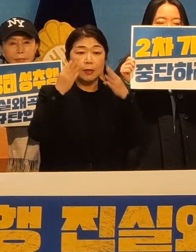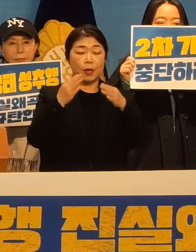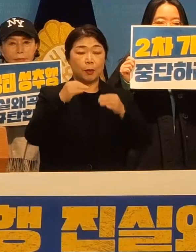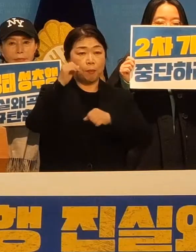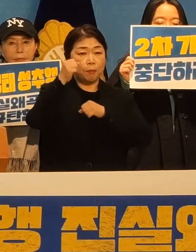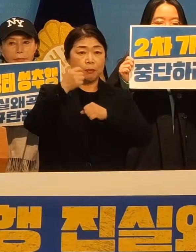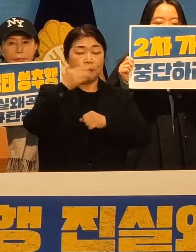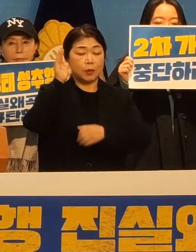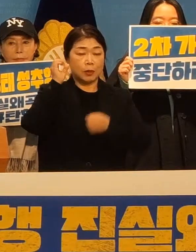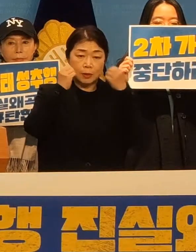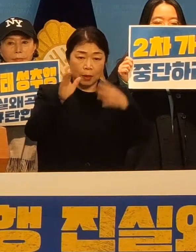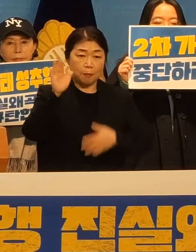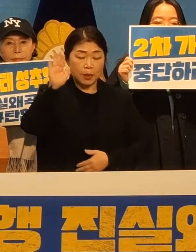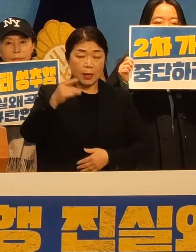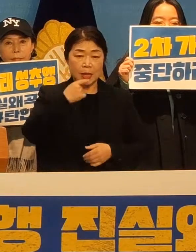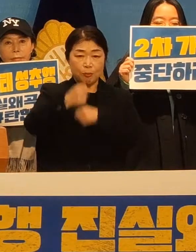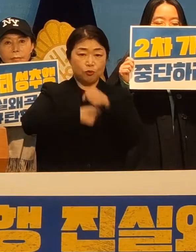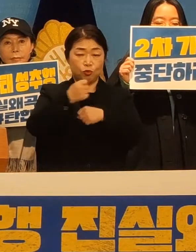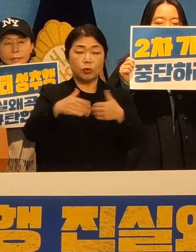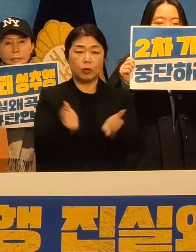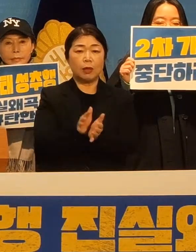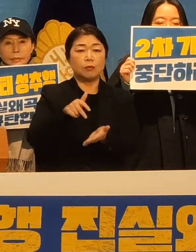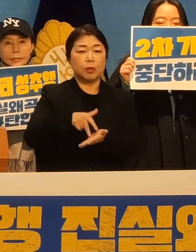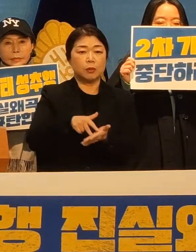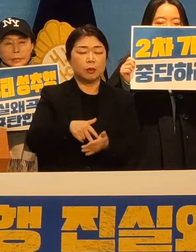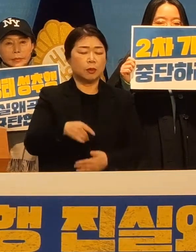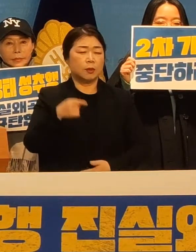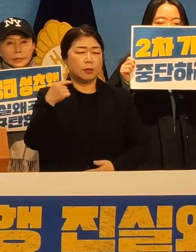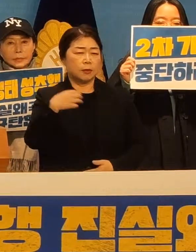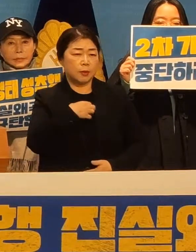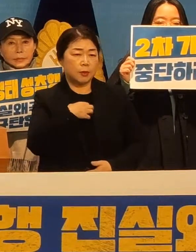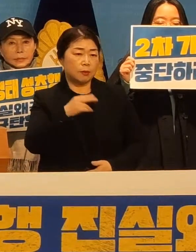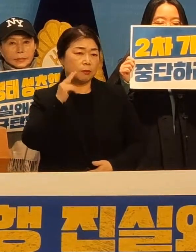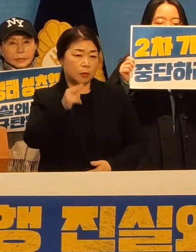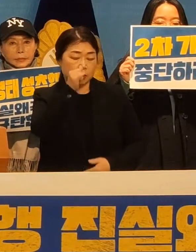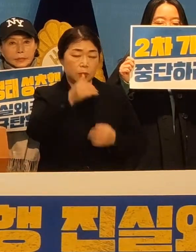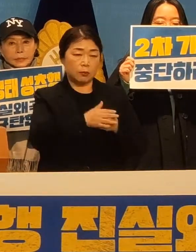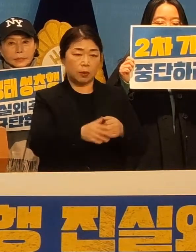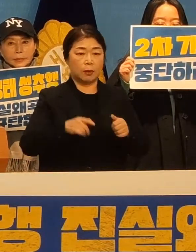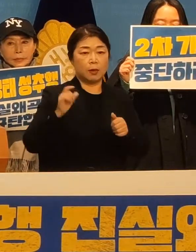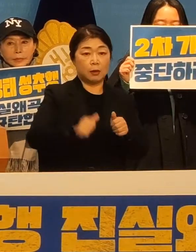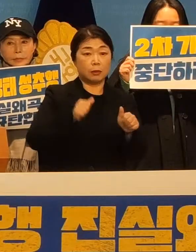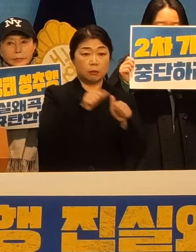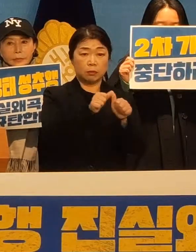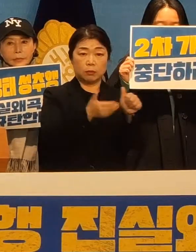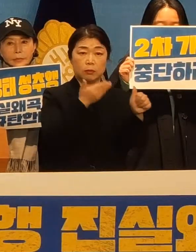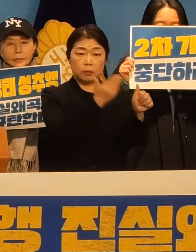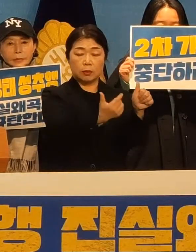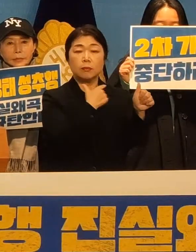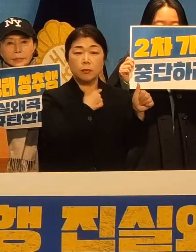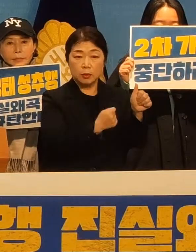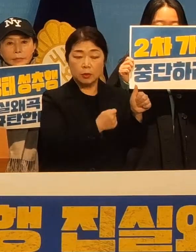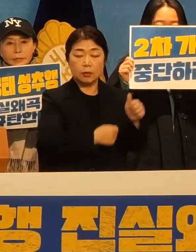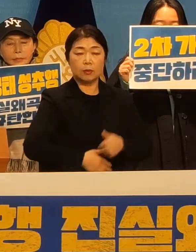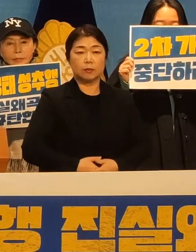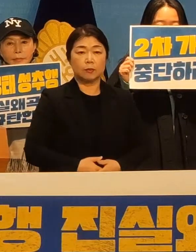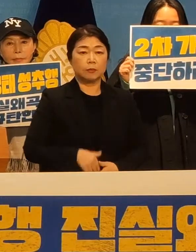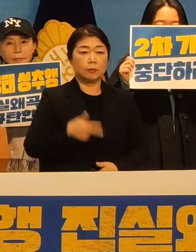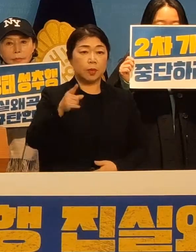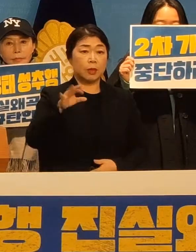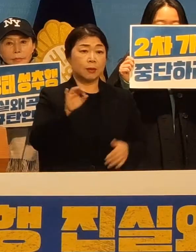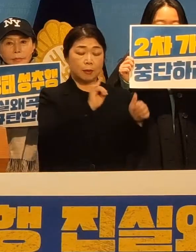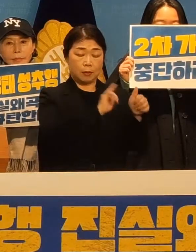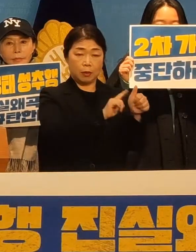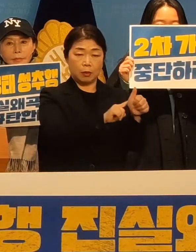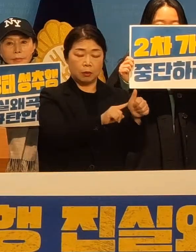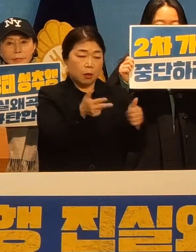심각한 우려와 함께 강력히 경고하지 않을 수 없다. 장 의원은 촬영 주체가